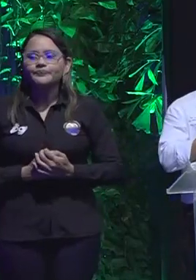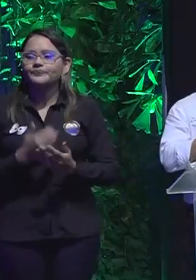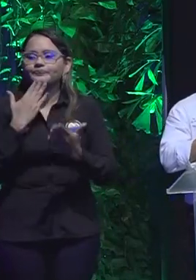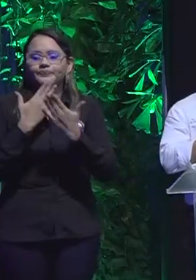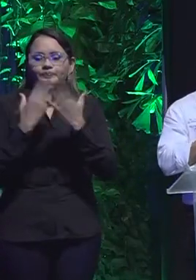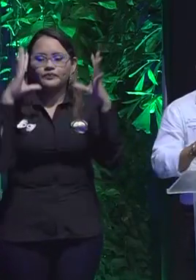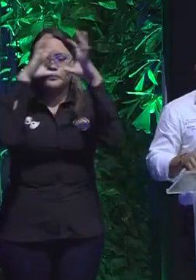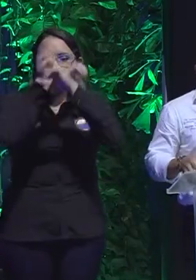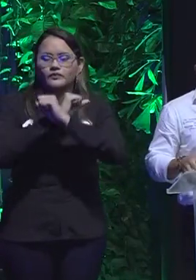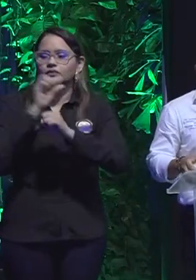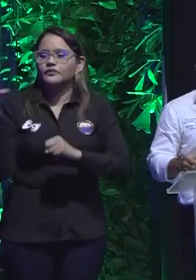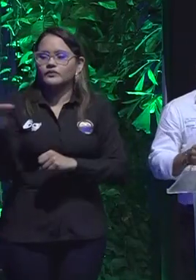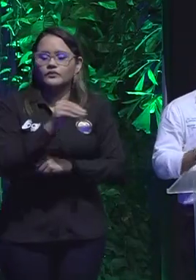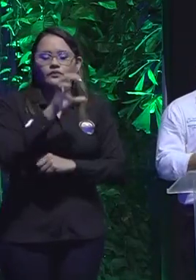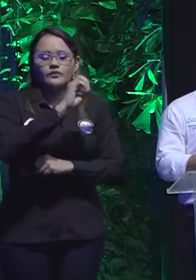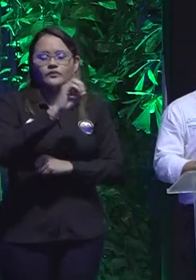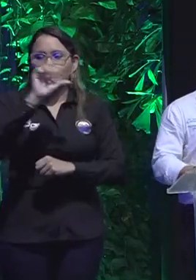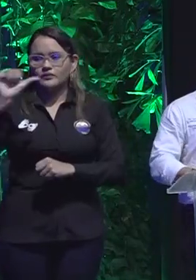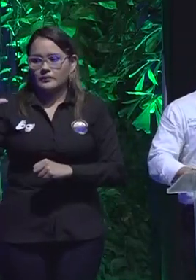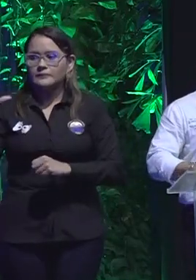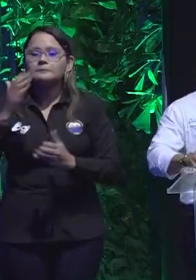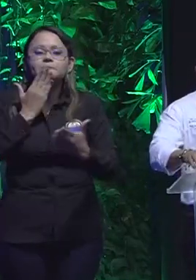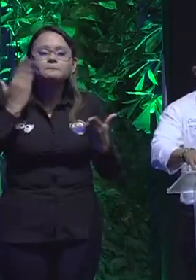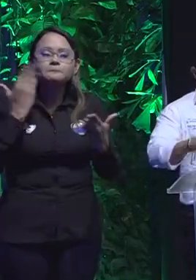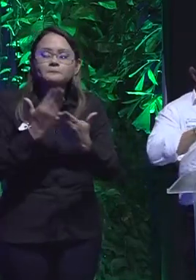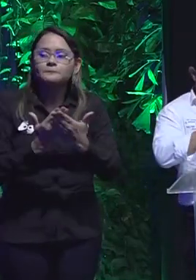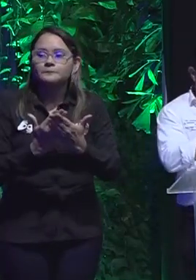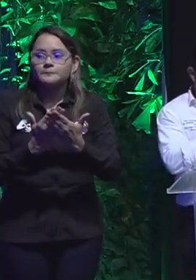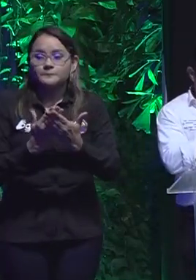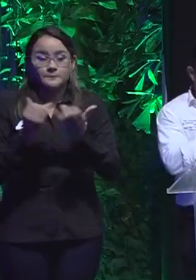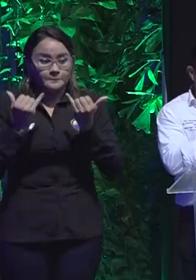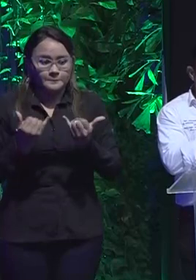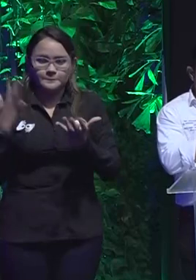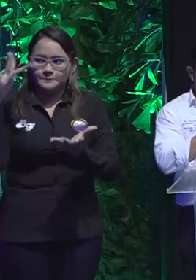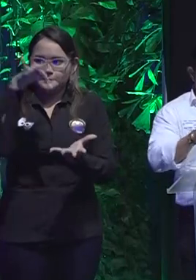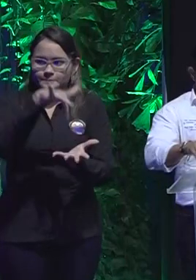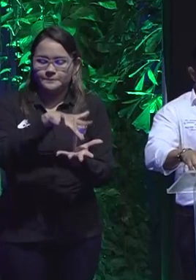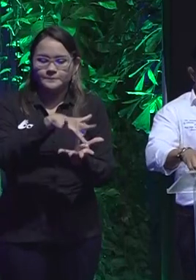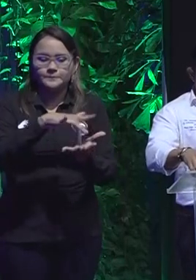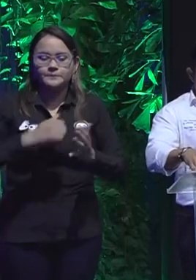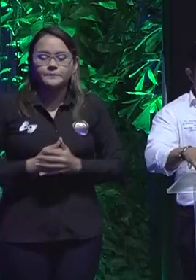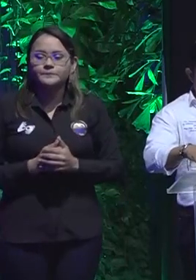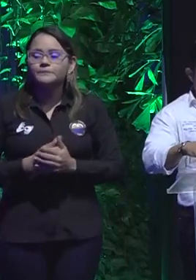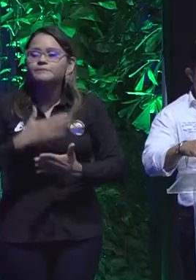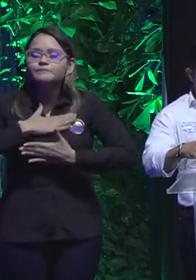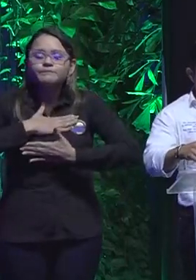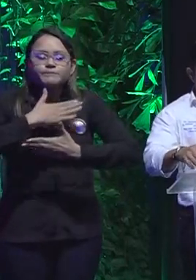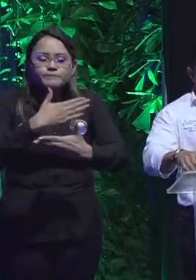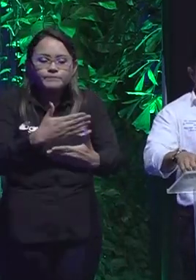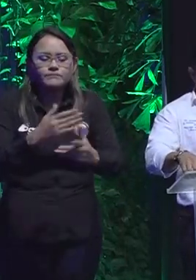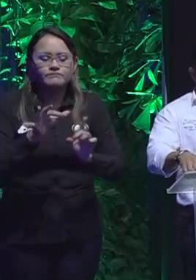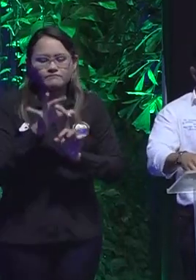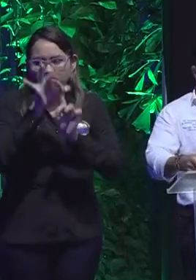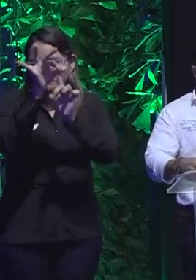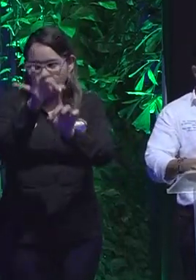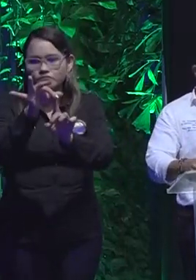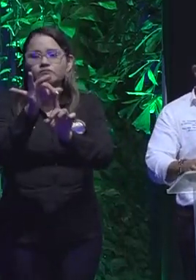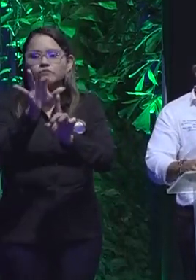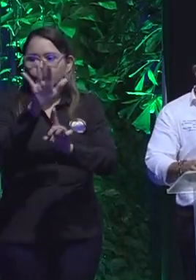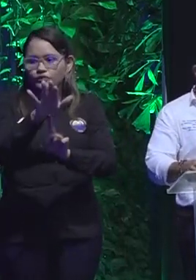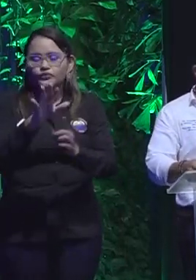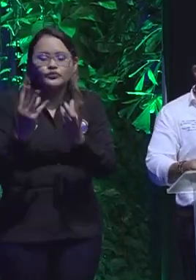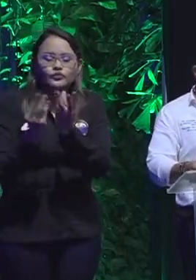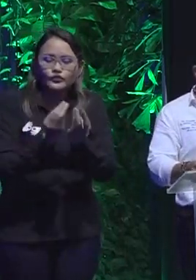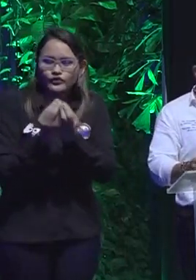Muy buenas noches para todos y todas. Quiero agradecerles su presencia, saludar muy especialmente a los miembros de